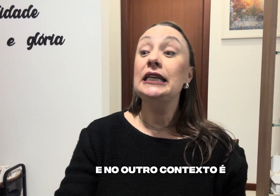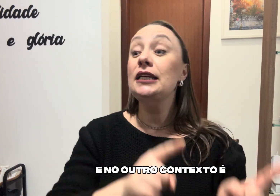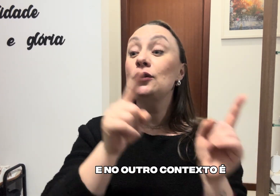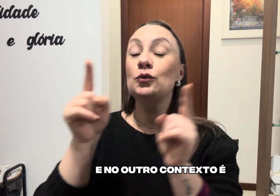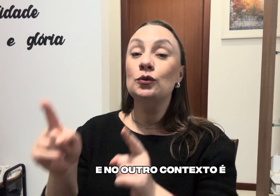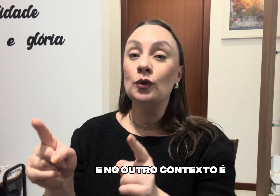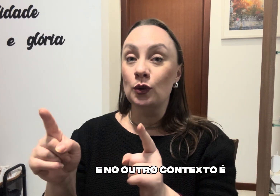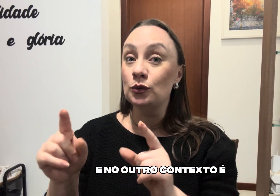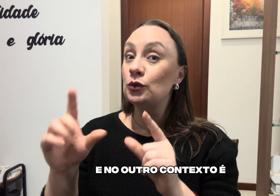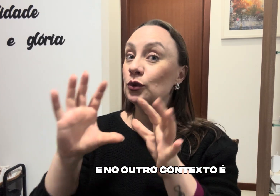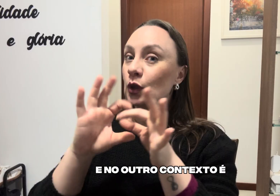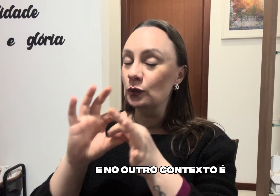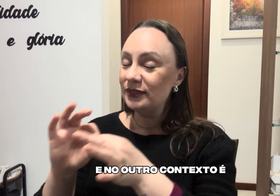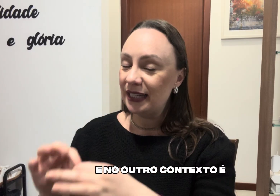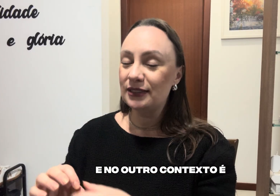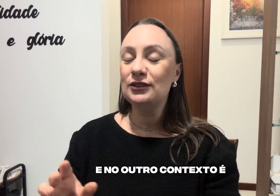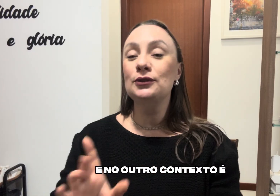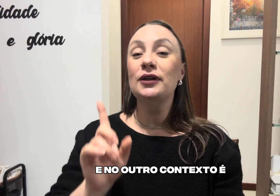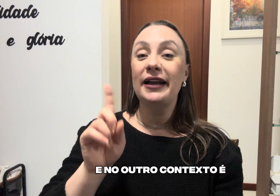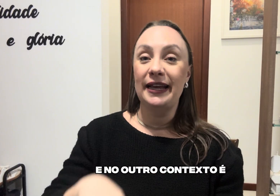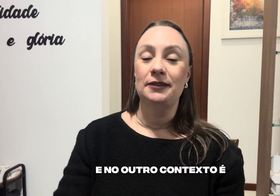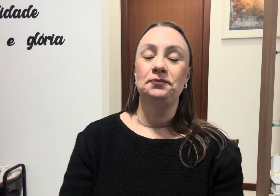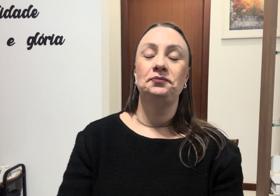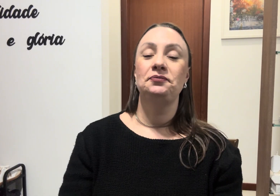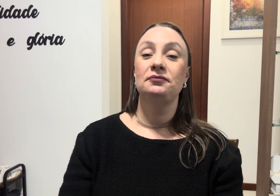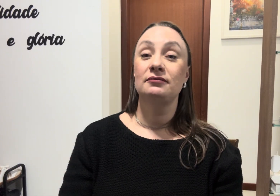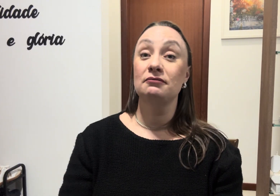E no outro contexto meu